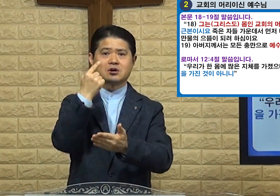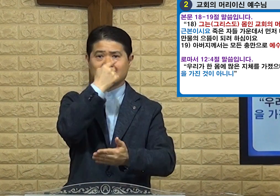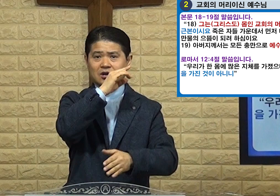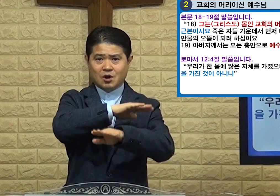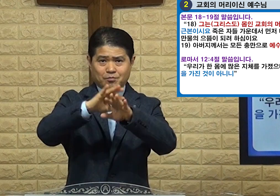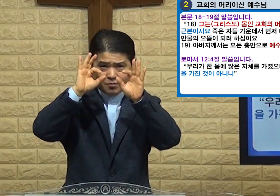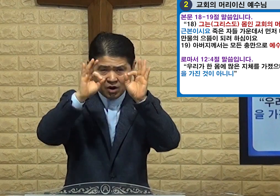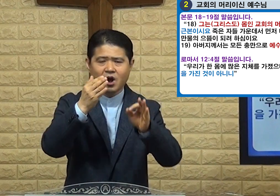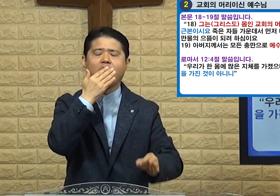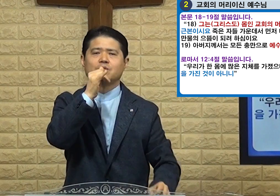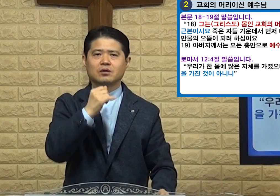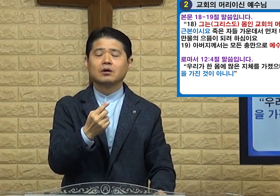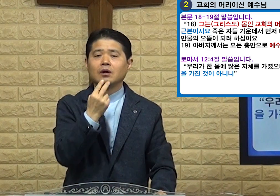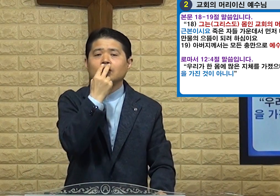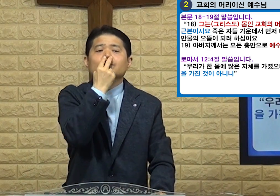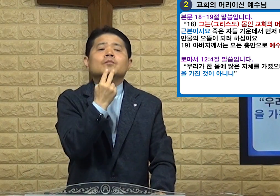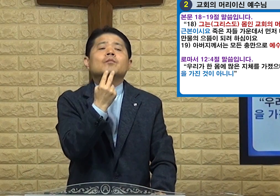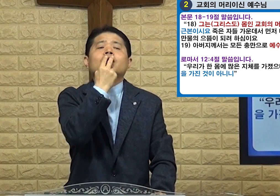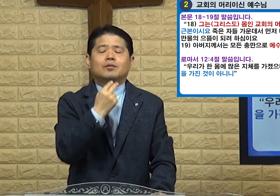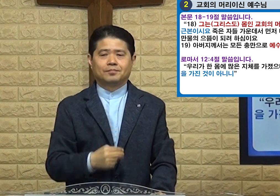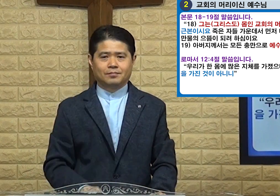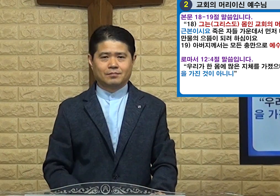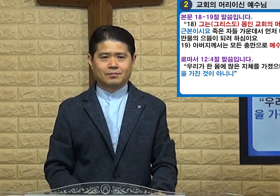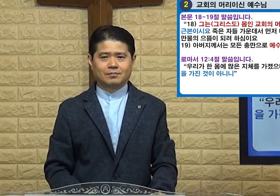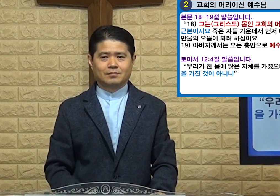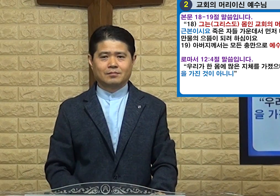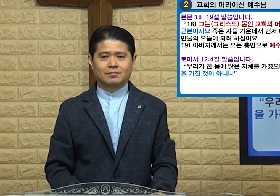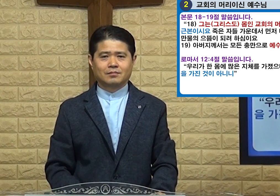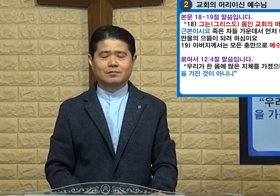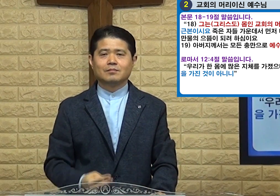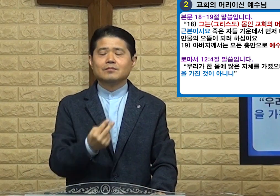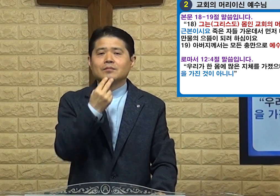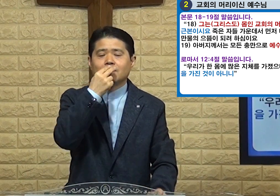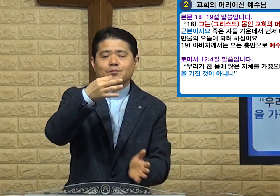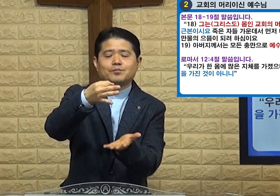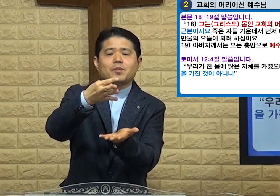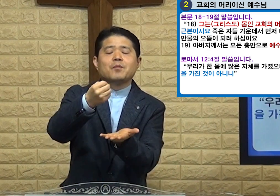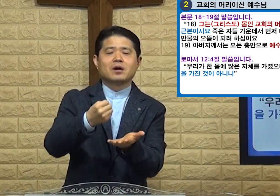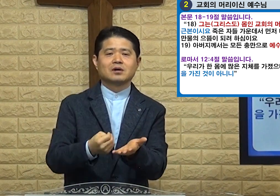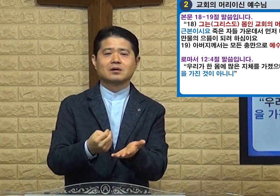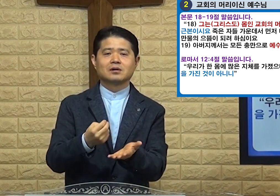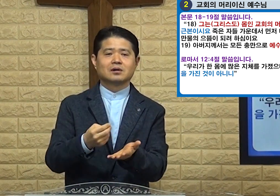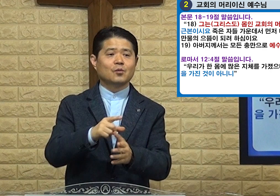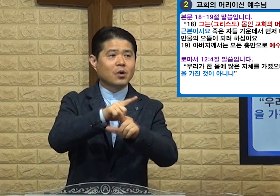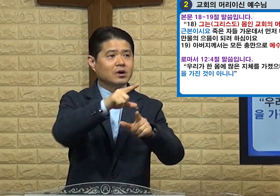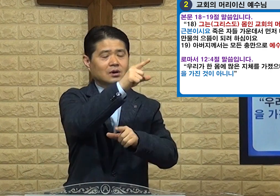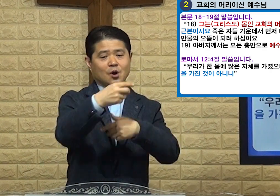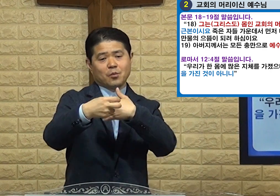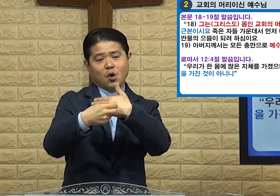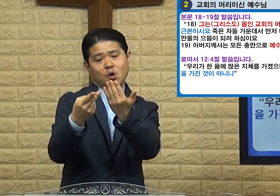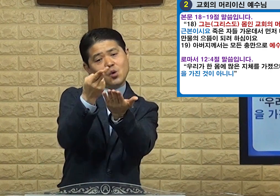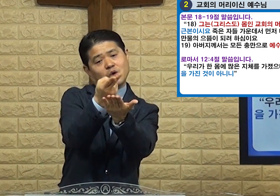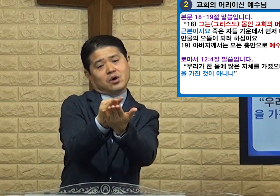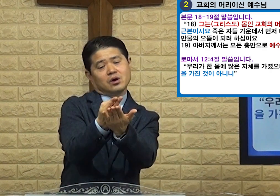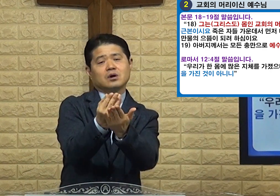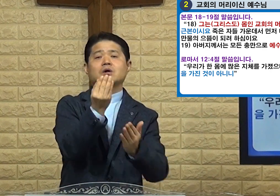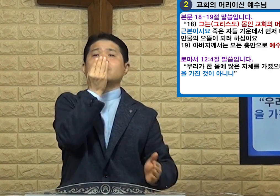어리석게 생각하는 것이 아니라 우리가 또 코가 어떻습니까? 호흡할 수 있습니다. 이것이 가치가 얼마나 됩니까?